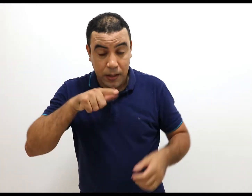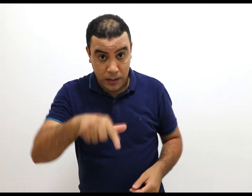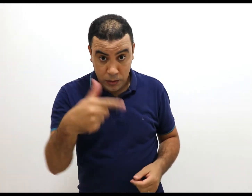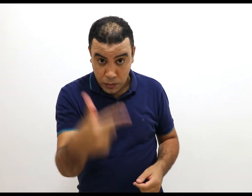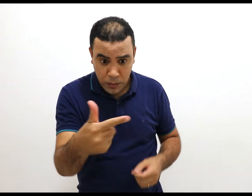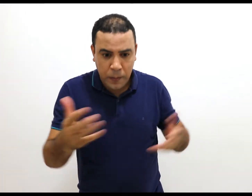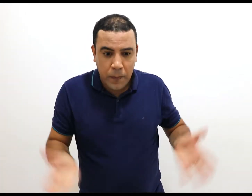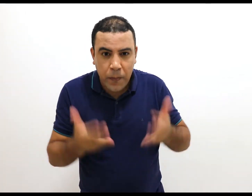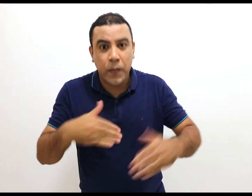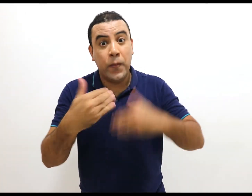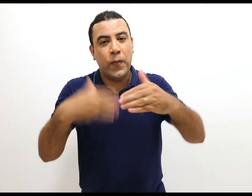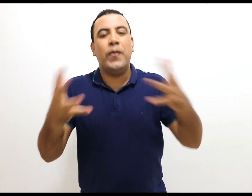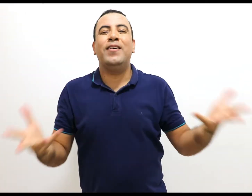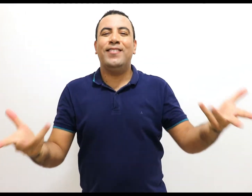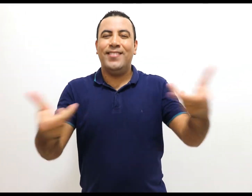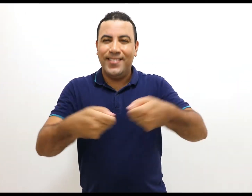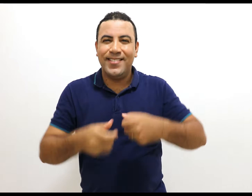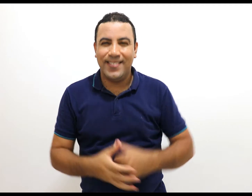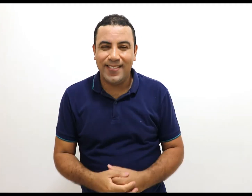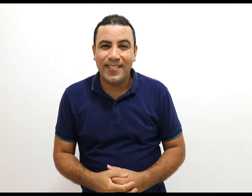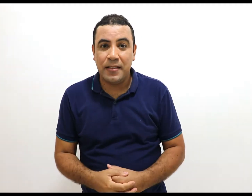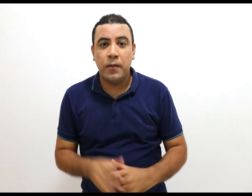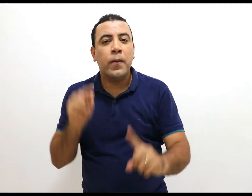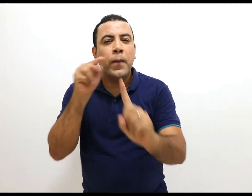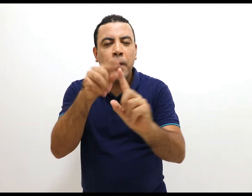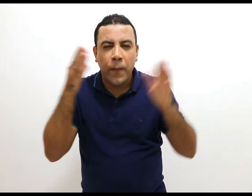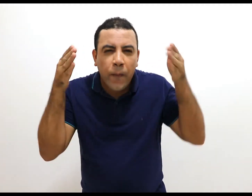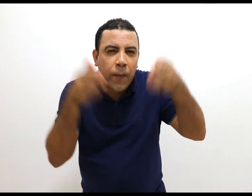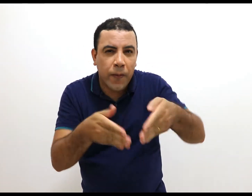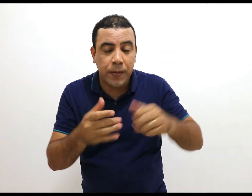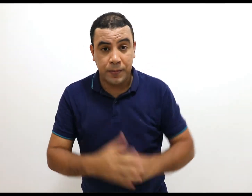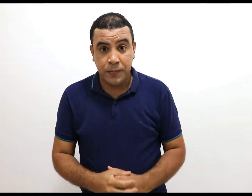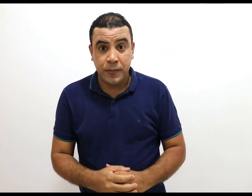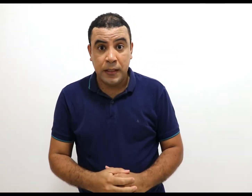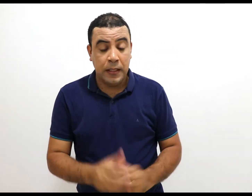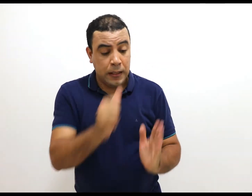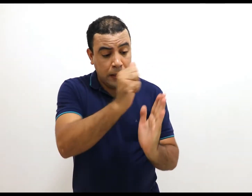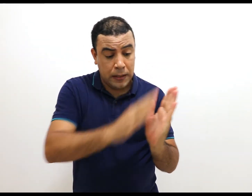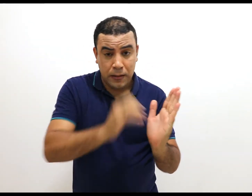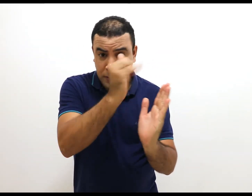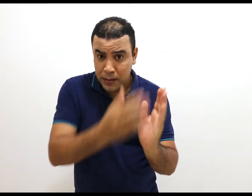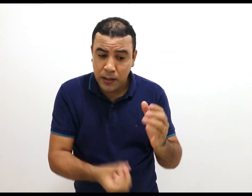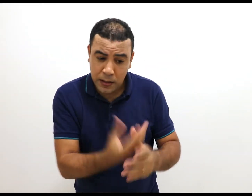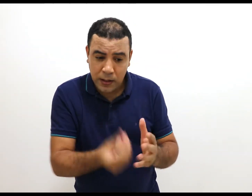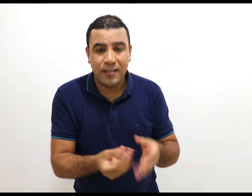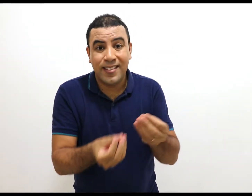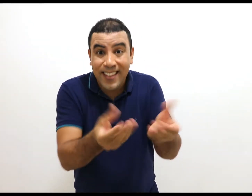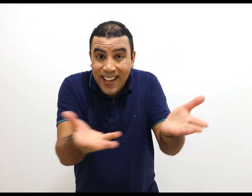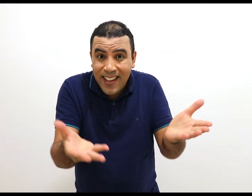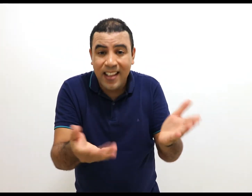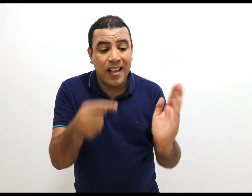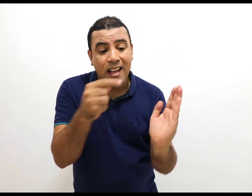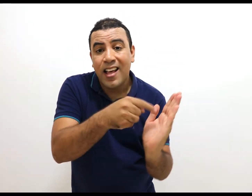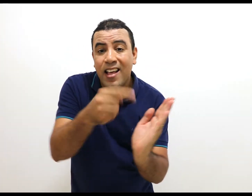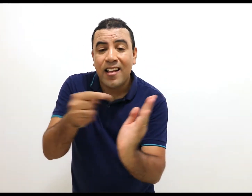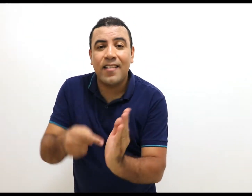L2 e, mais especificamente, evidenciar as características do material produzido